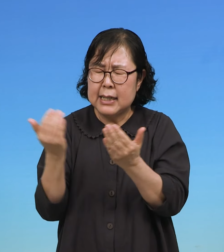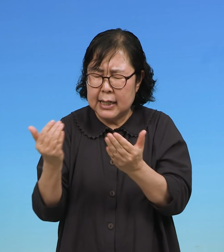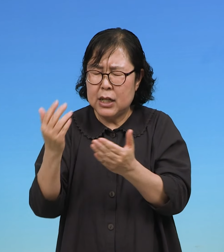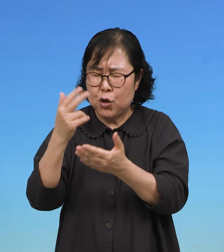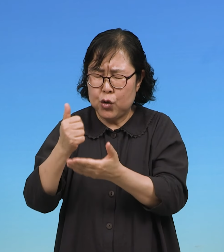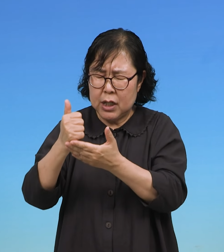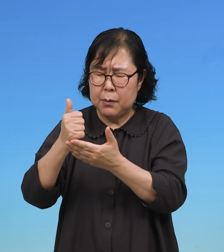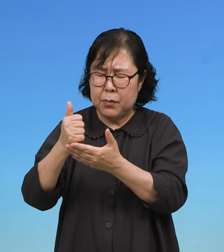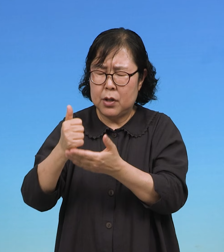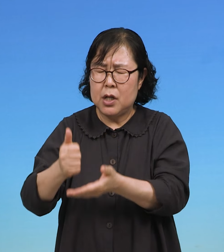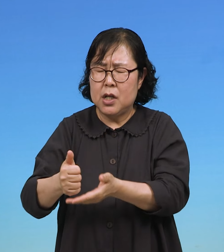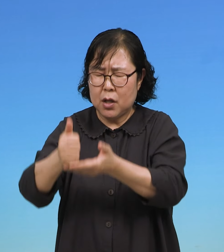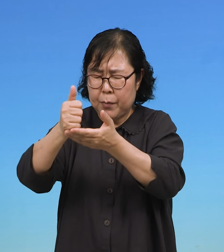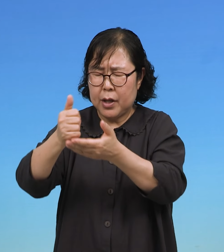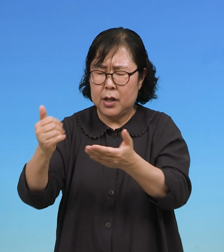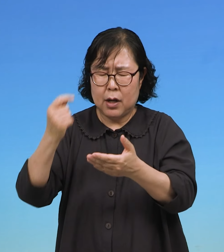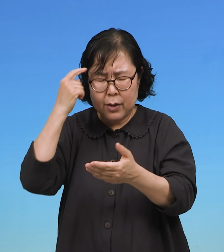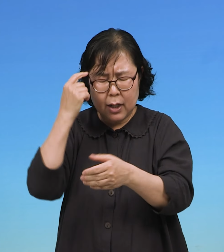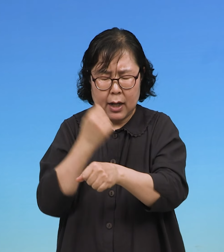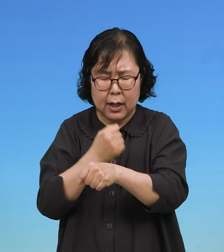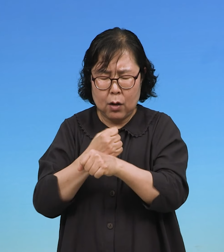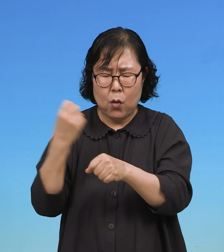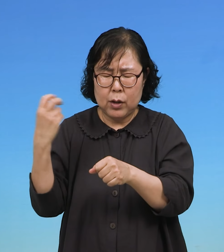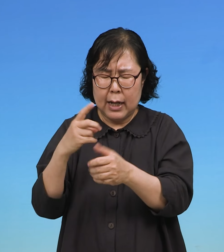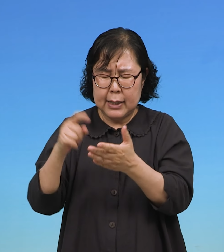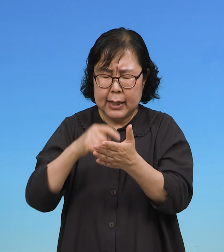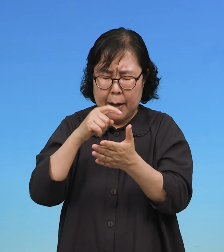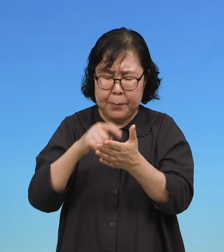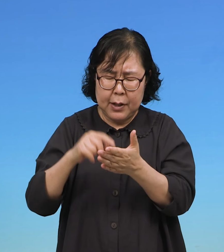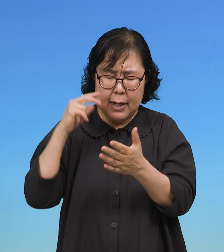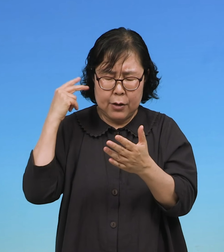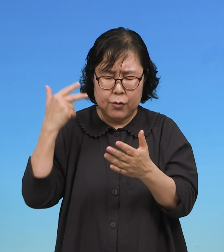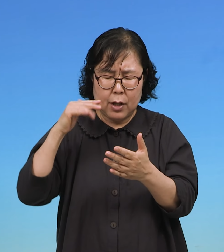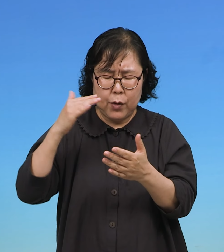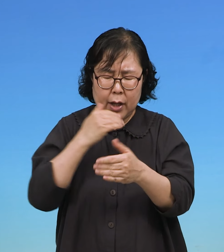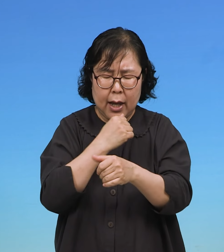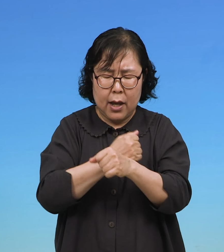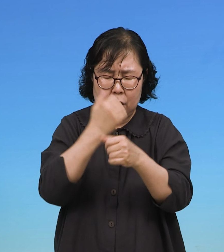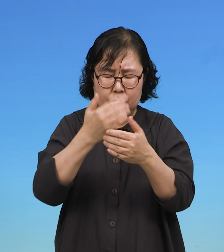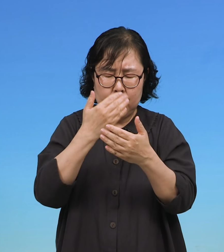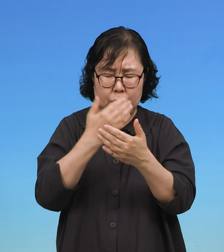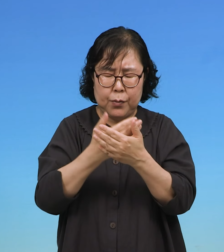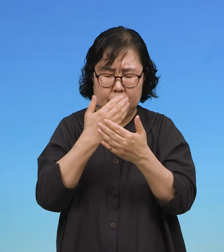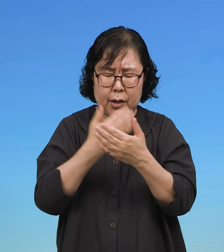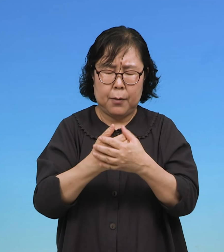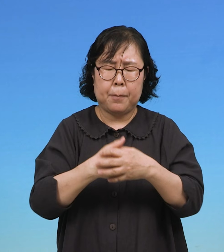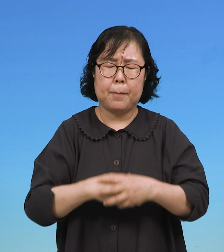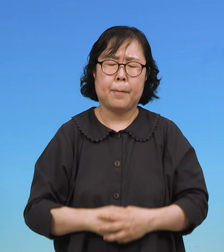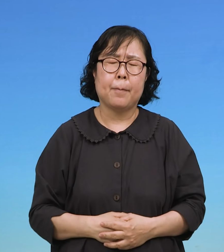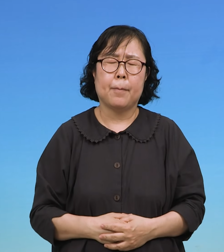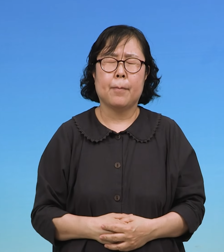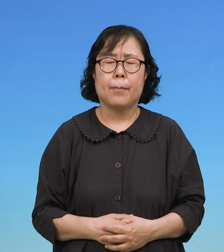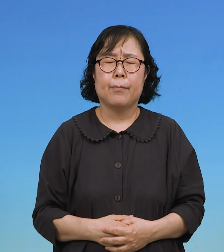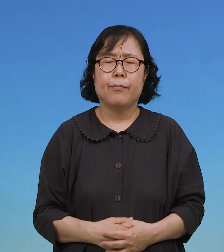사실을 기억하고 그렇게 되갚는 그런 이번 한 주간이 되도록 인도하여 주시옵소서.